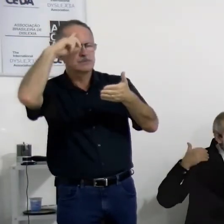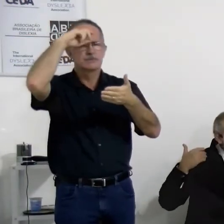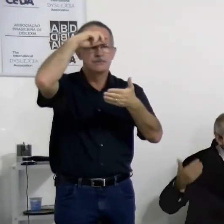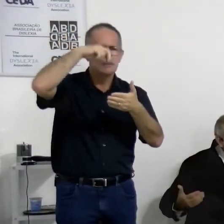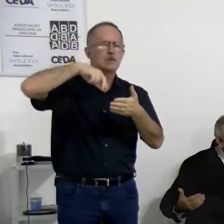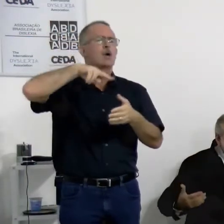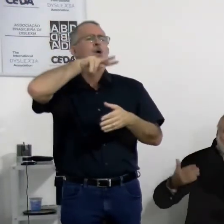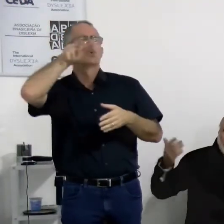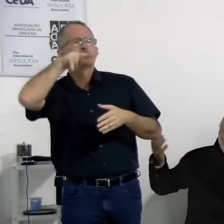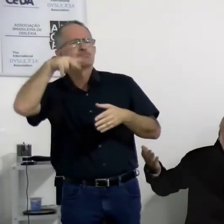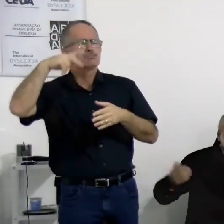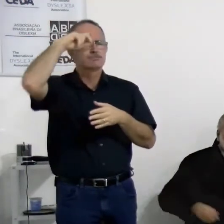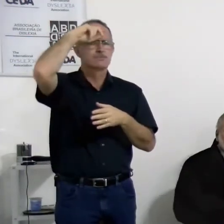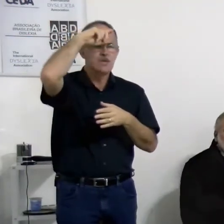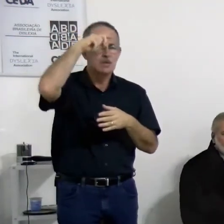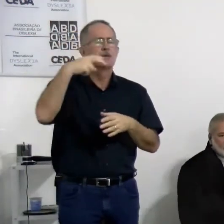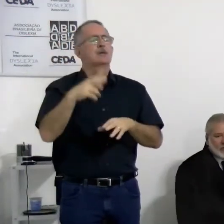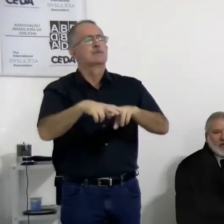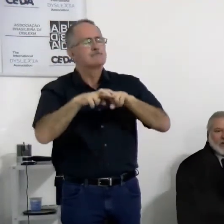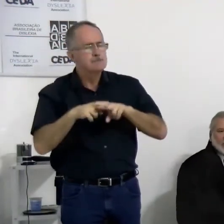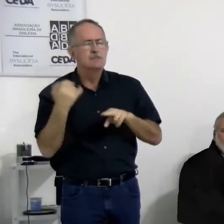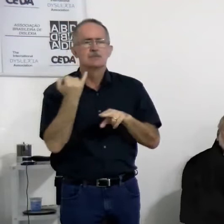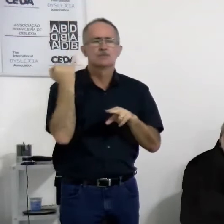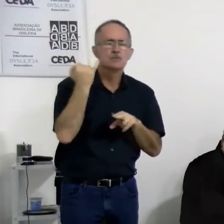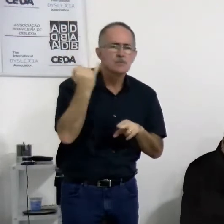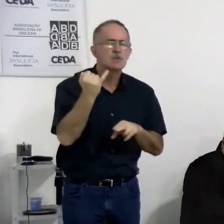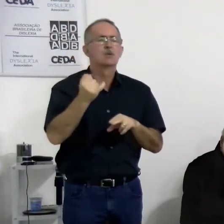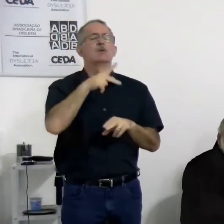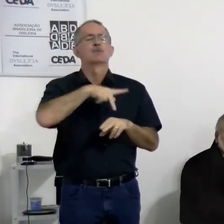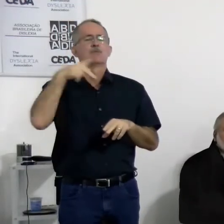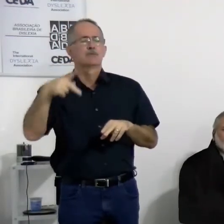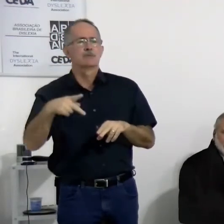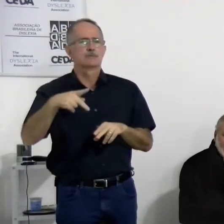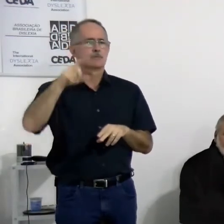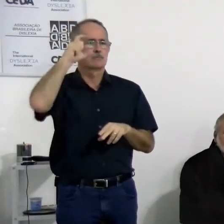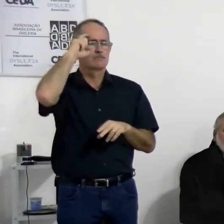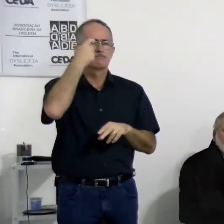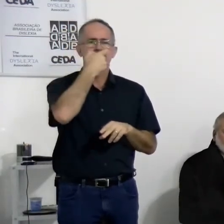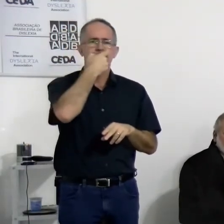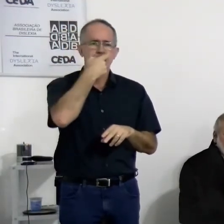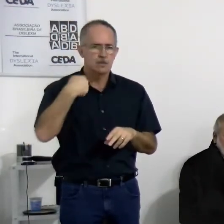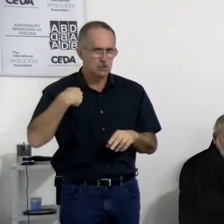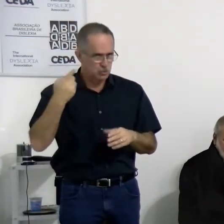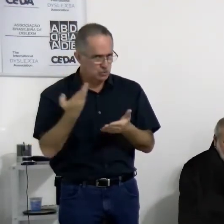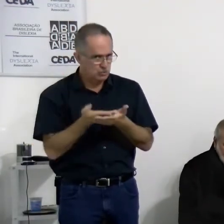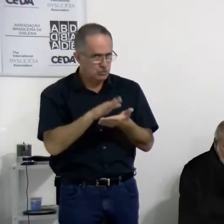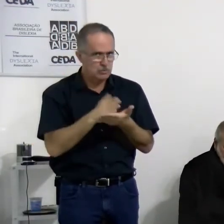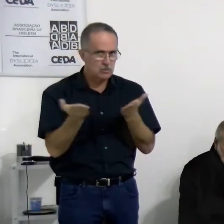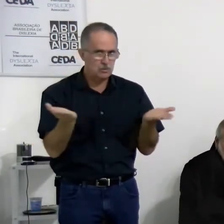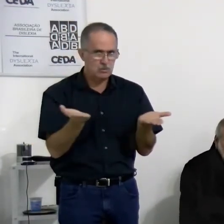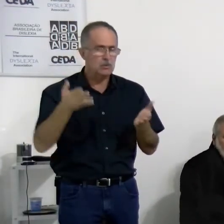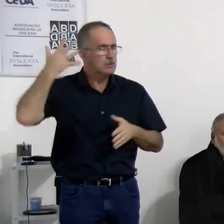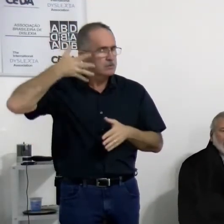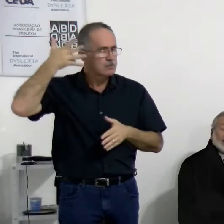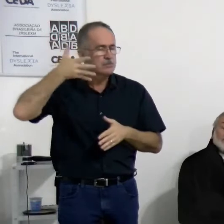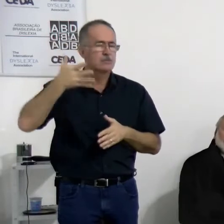Então, é muito bom contar com o professor doutor Rogério Santos, que vai interpretar esta apresentação.